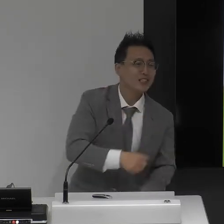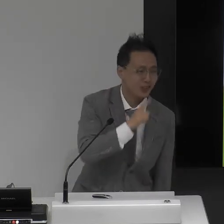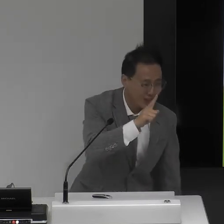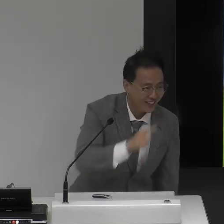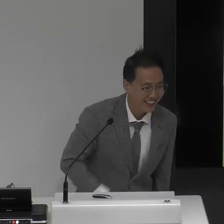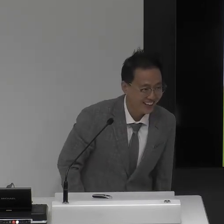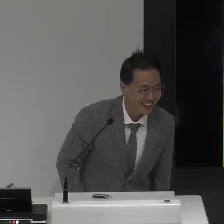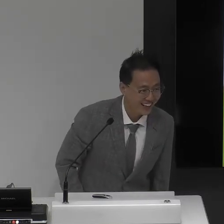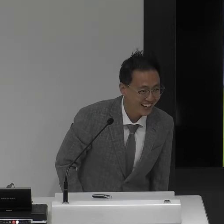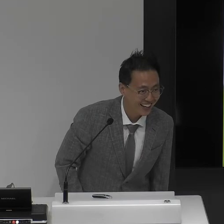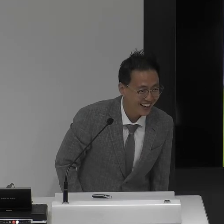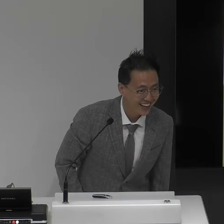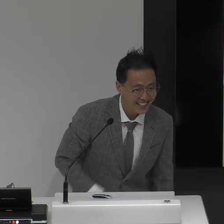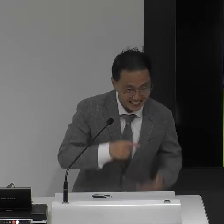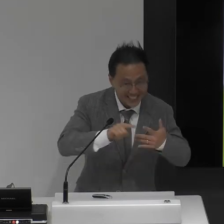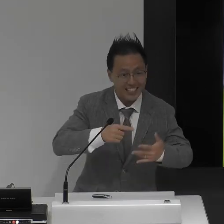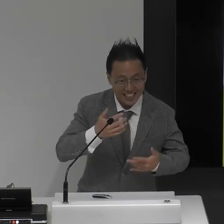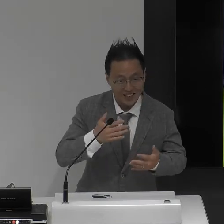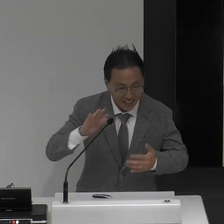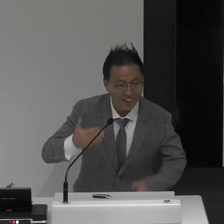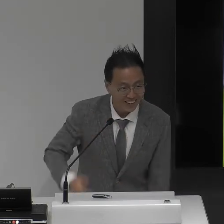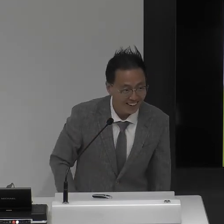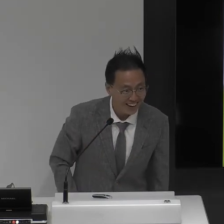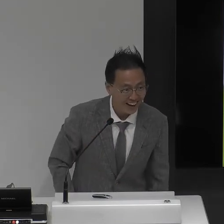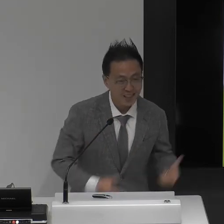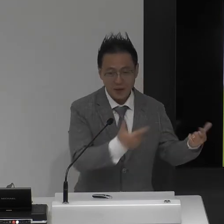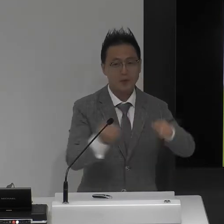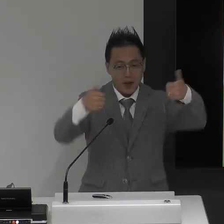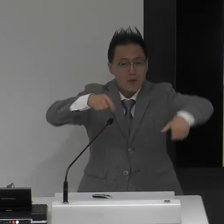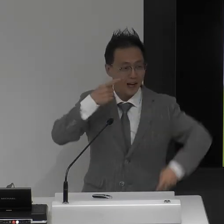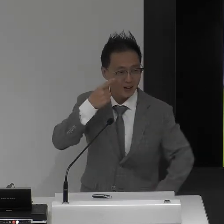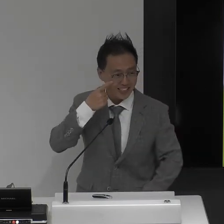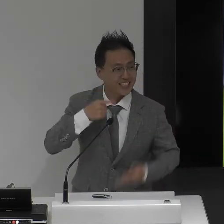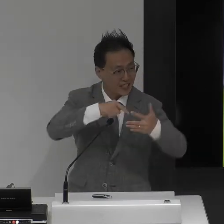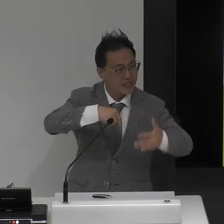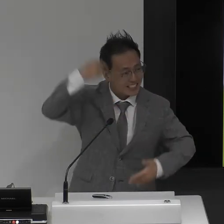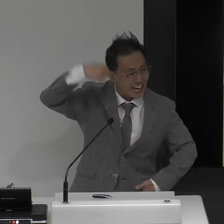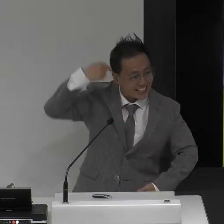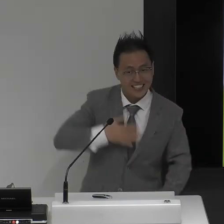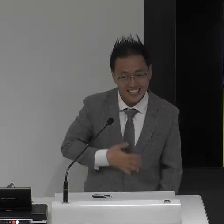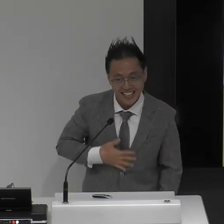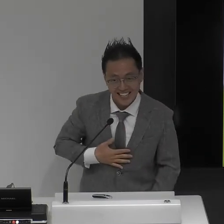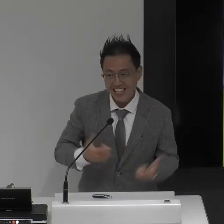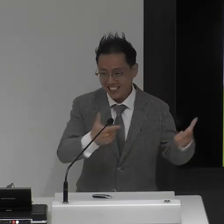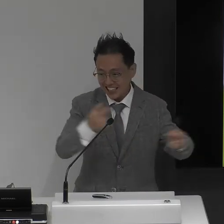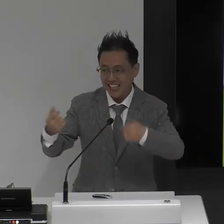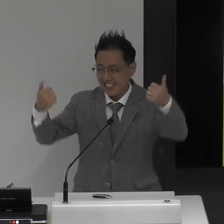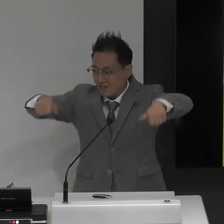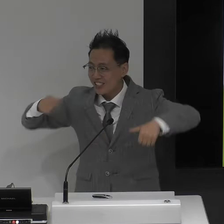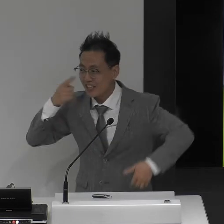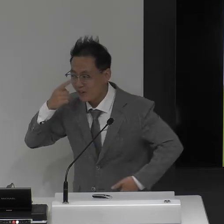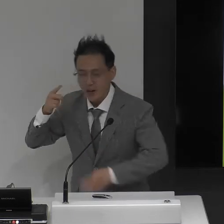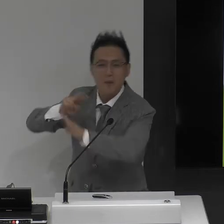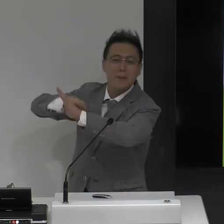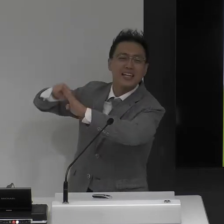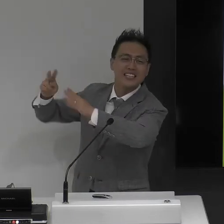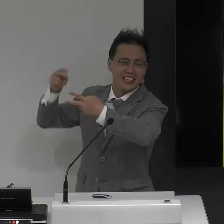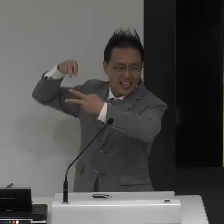했어요. 이제 이해되세요? 그럼 한번 더 해볼까요? 이제 느낌을 이제 알았으니까. 자, 다 같이 한번 인사해볼까요? 베델